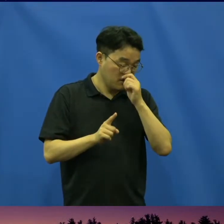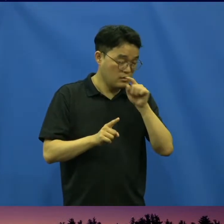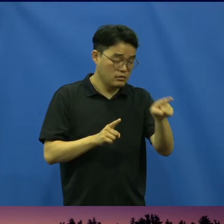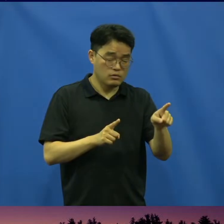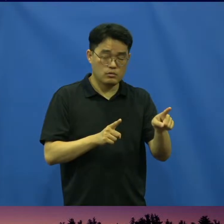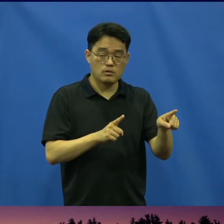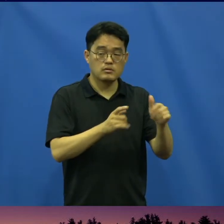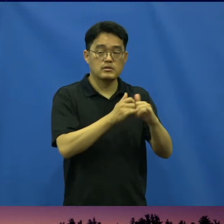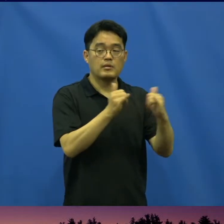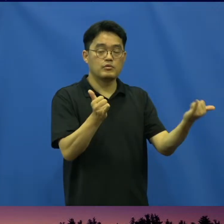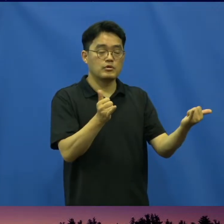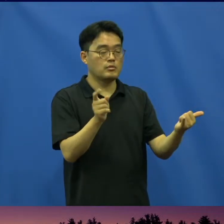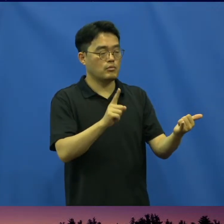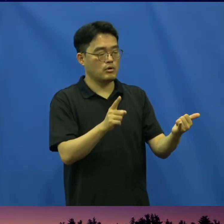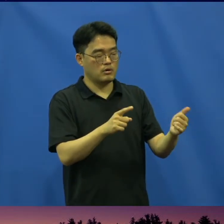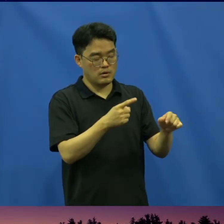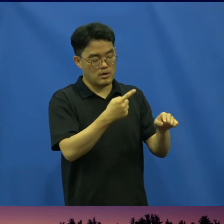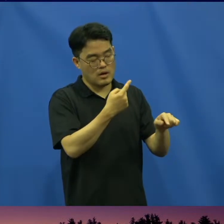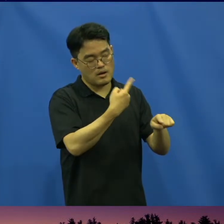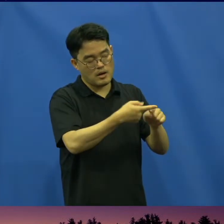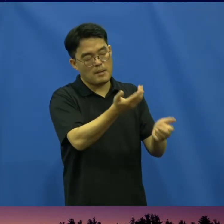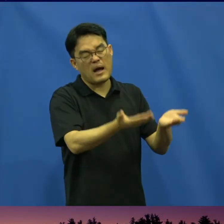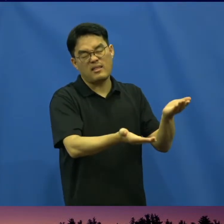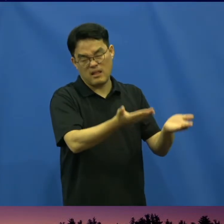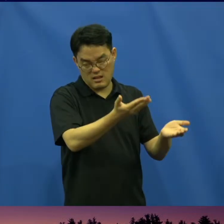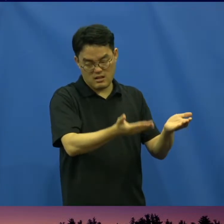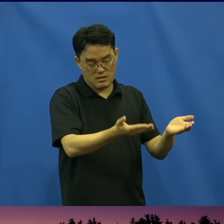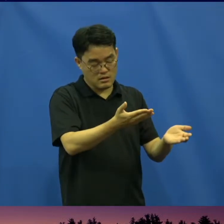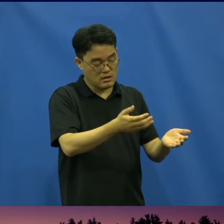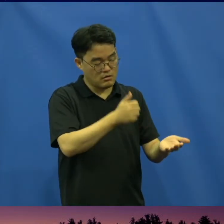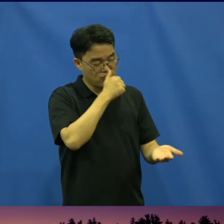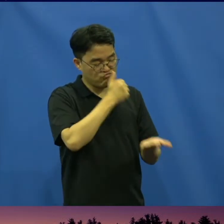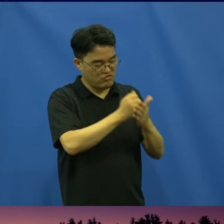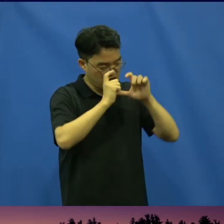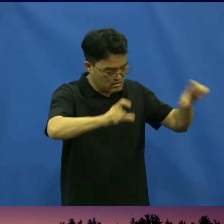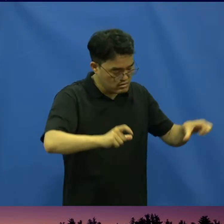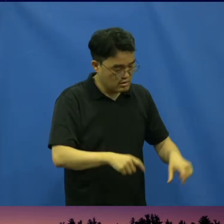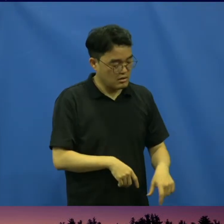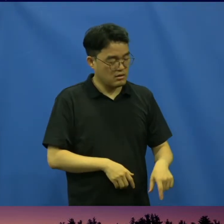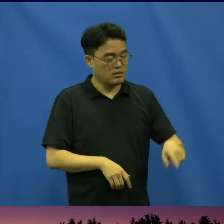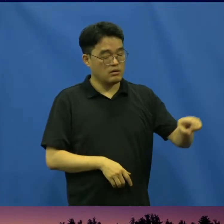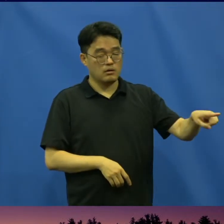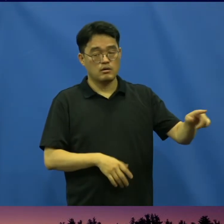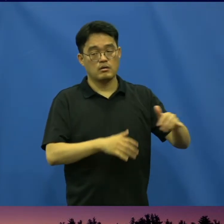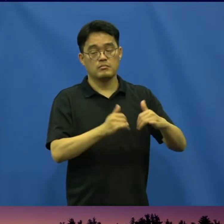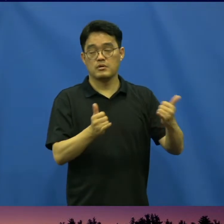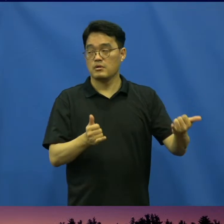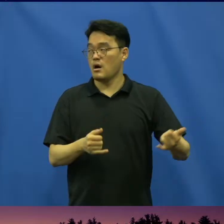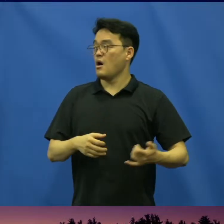판단하면서 죽음으로 몰고 가고, 그래서 그 사람을 계속 그냥